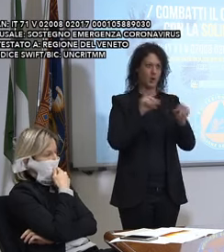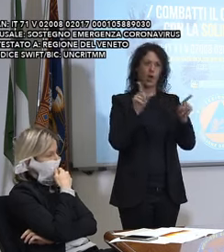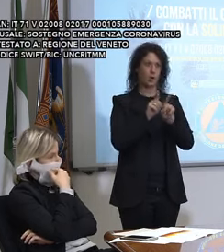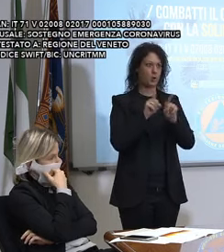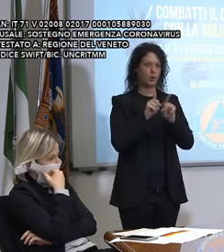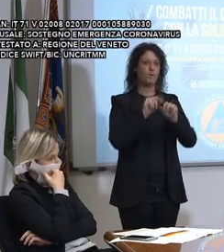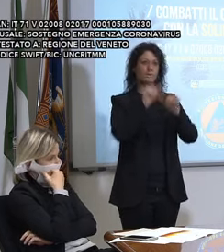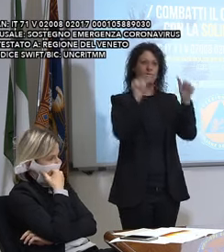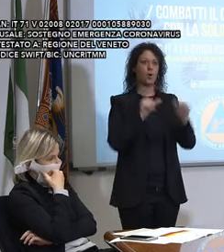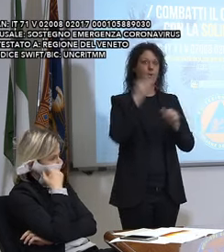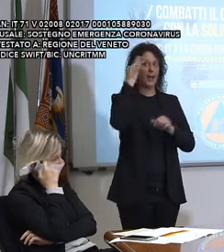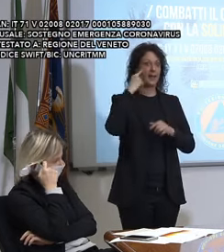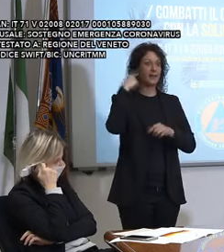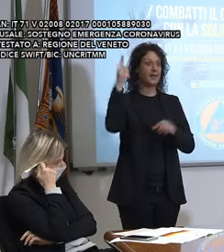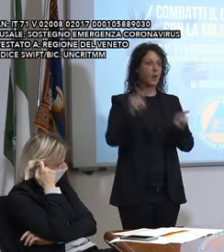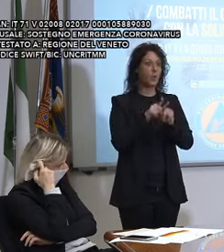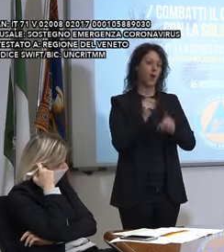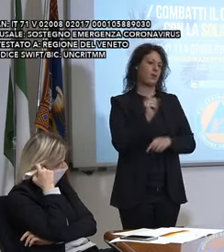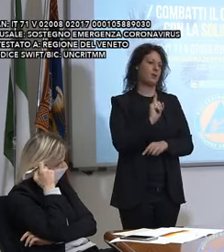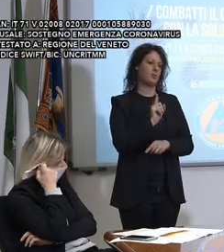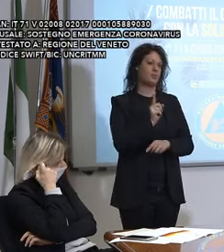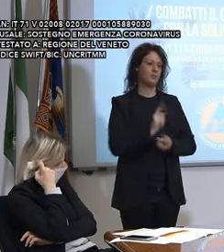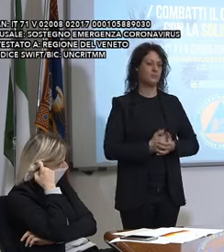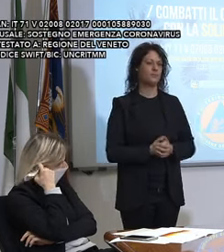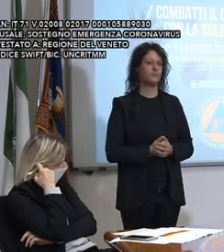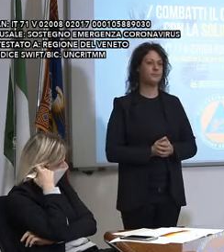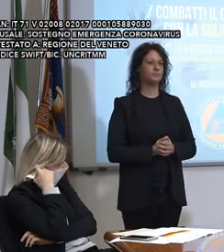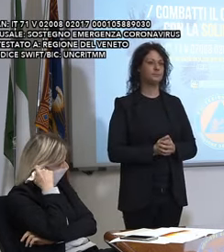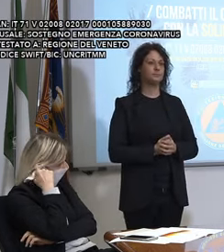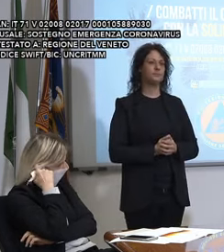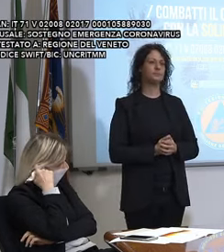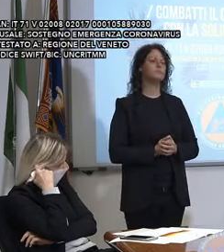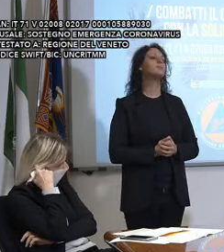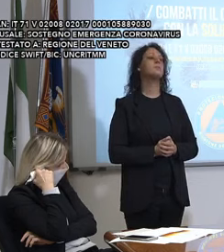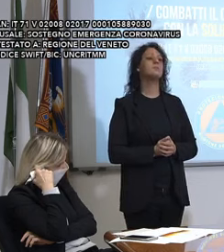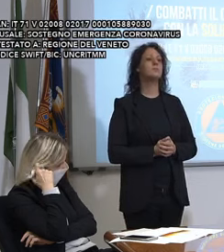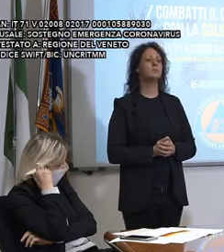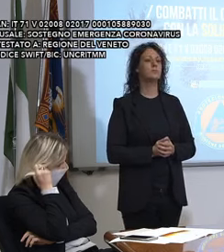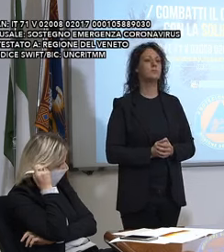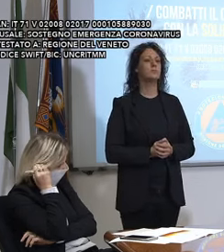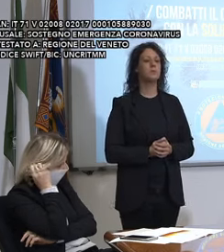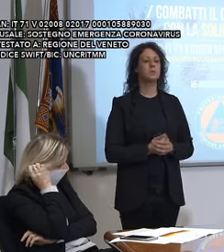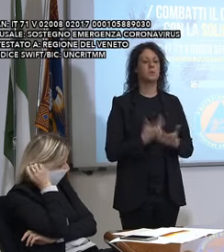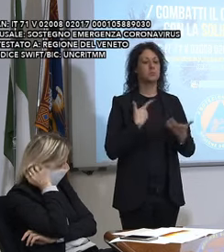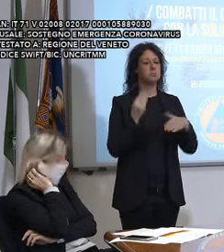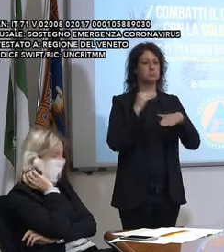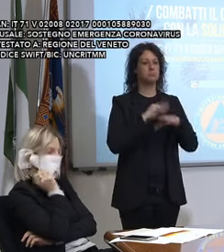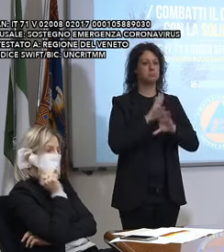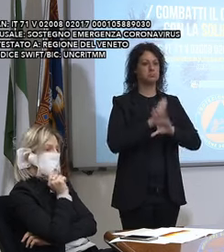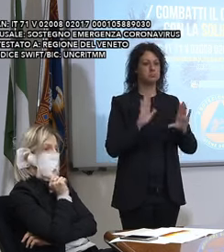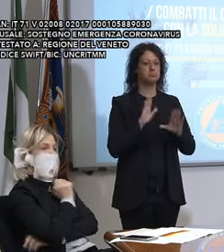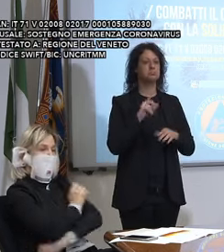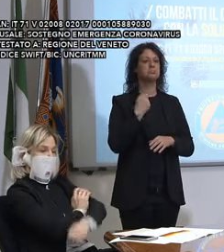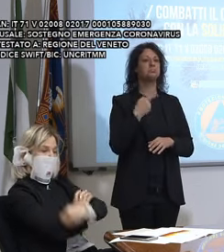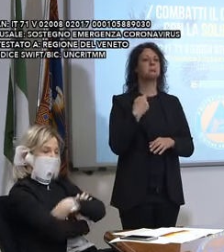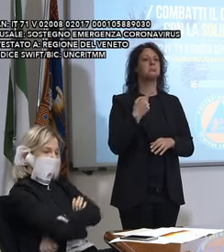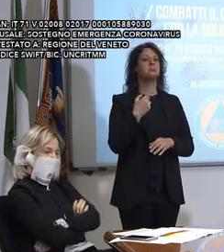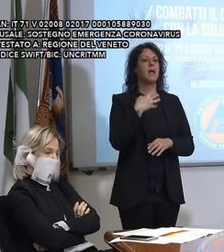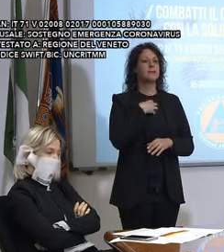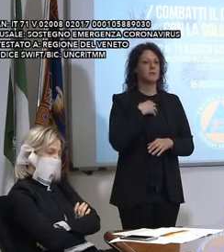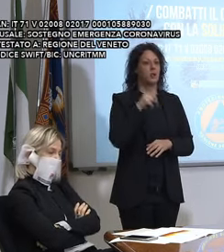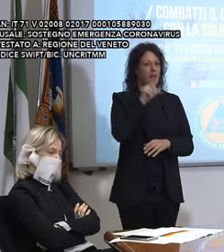Io passo a lui la parola, non aggiungo altro, poi passo la parola ovviamente all'assessore Lanzarini, che